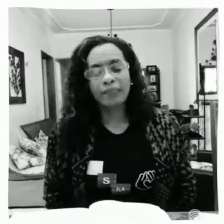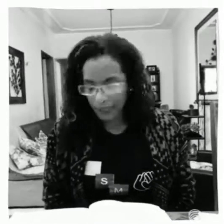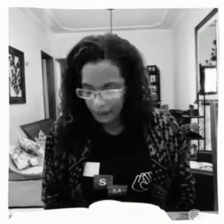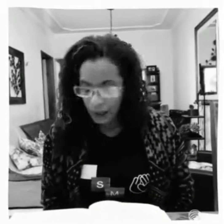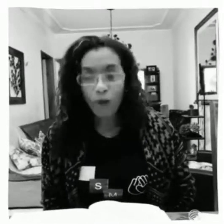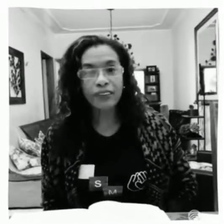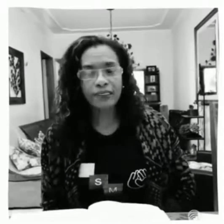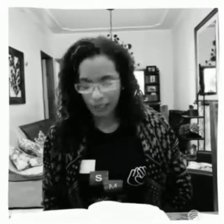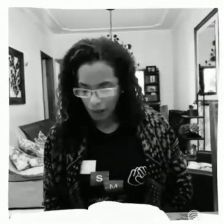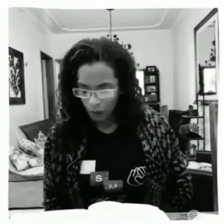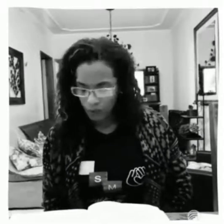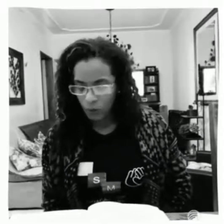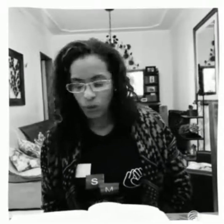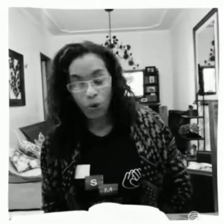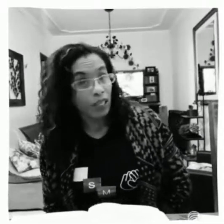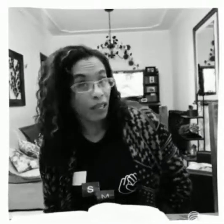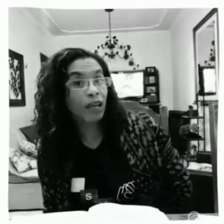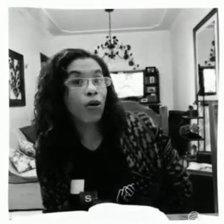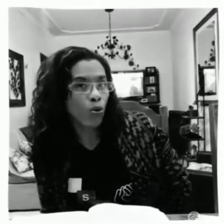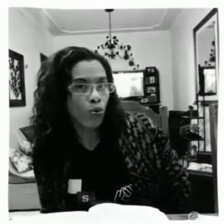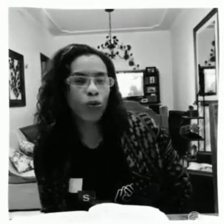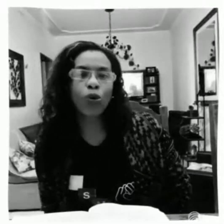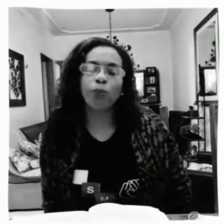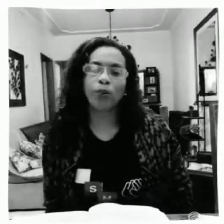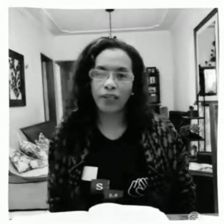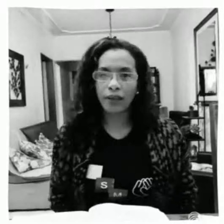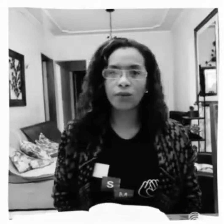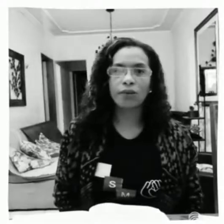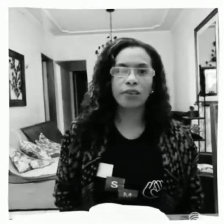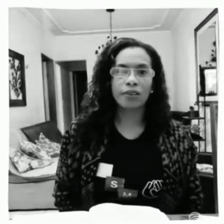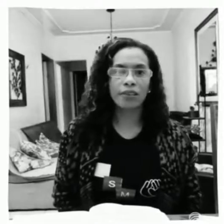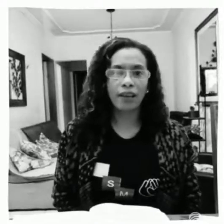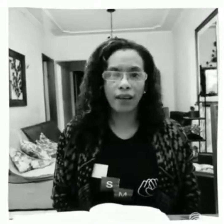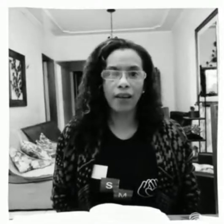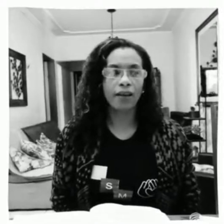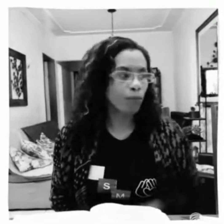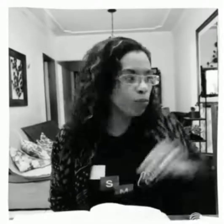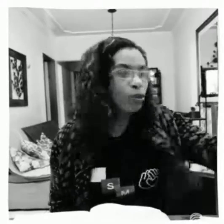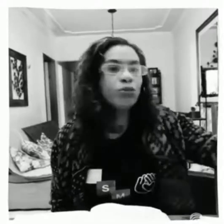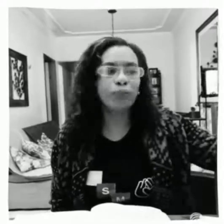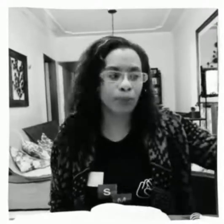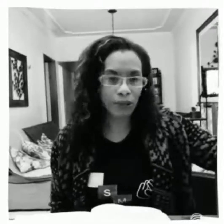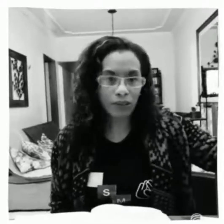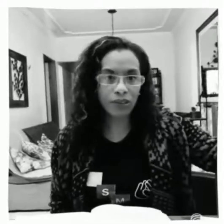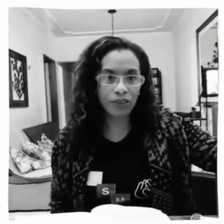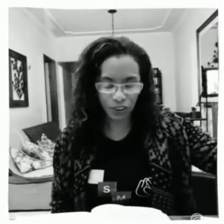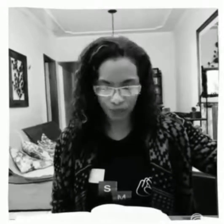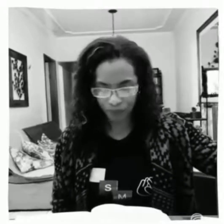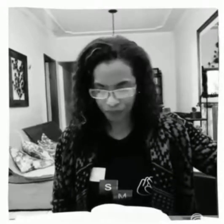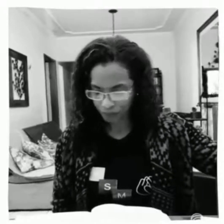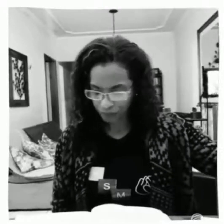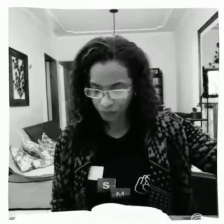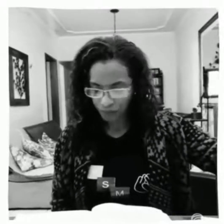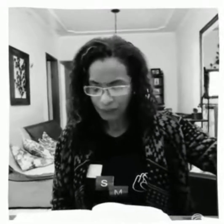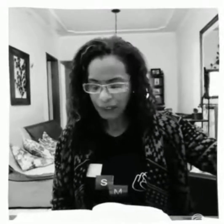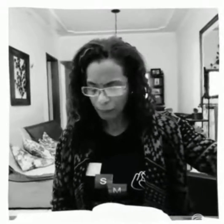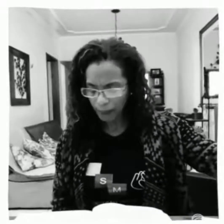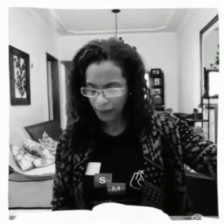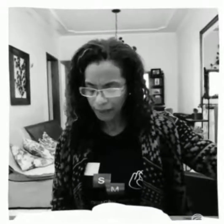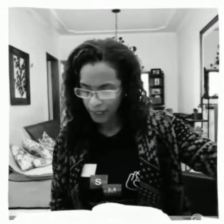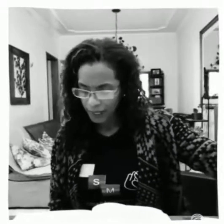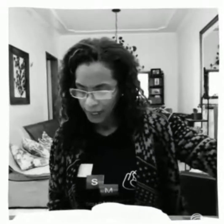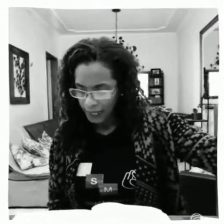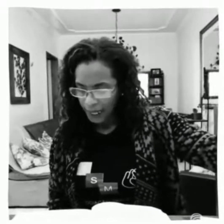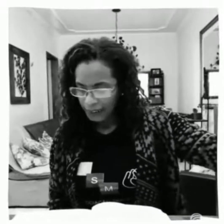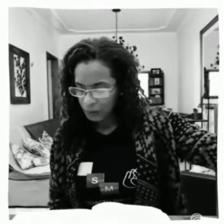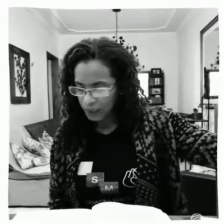Agora, a expressão facial e ou corporal, que é muito importante